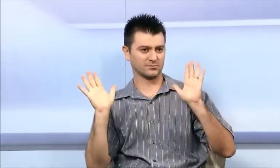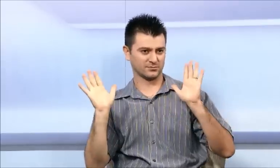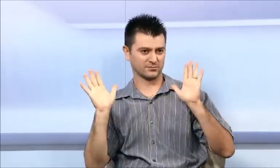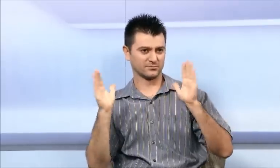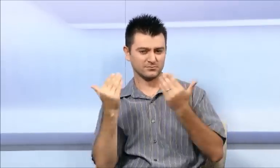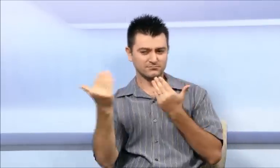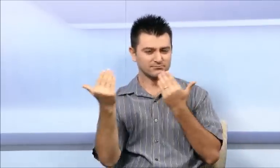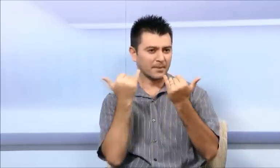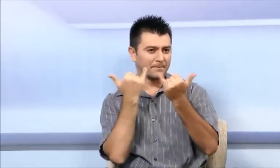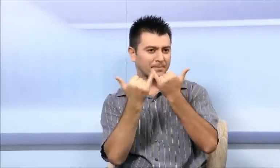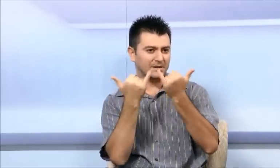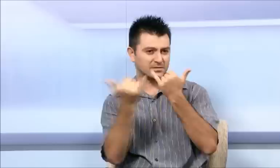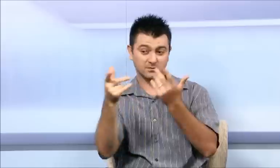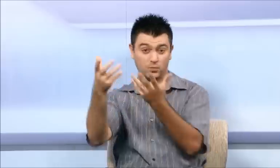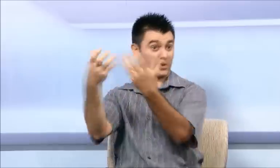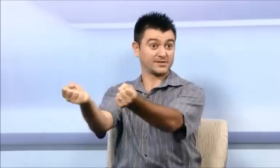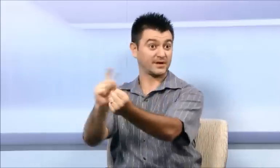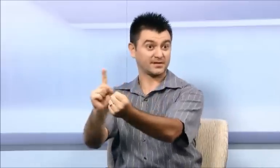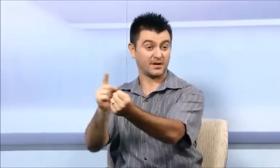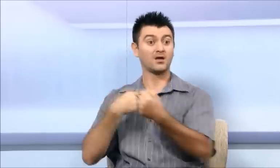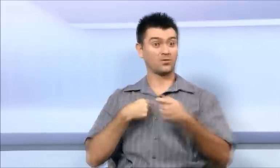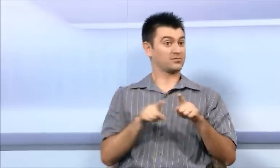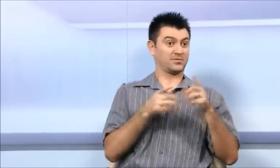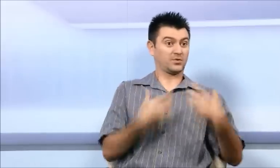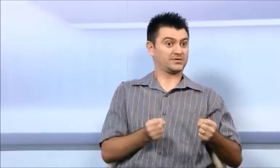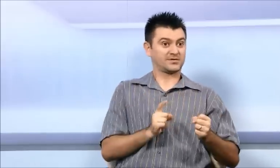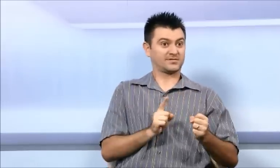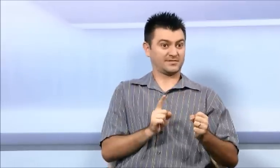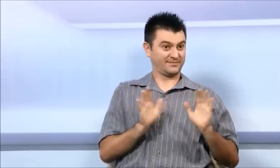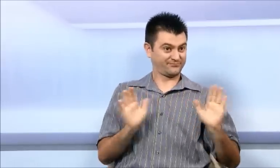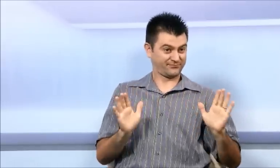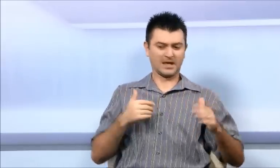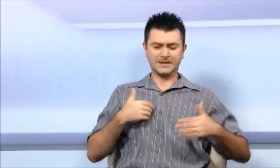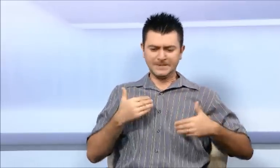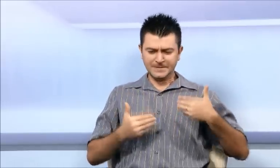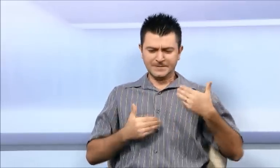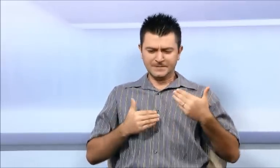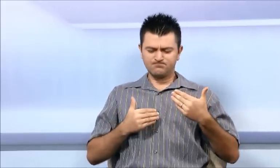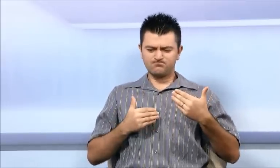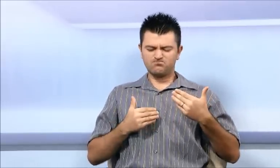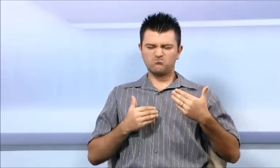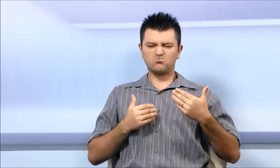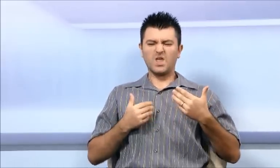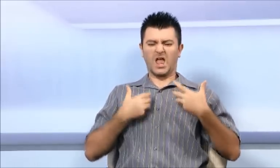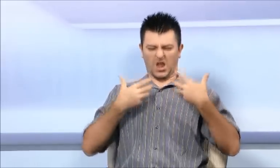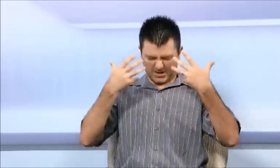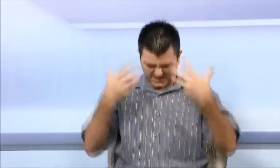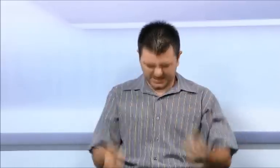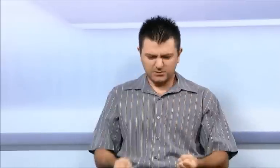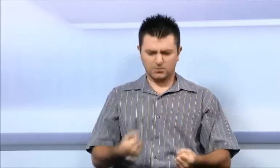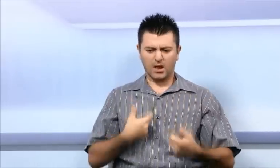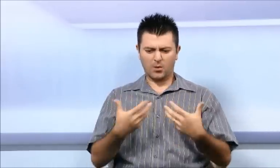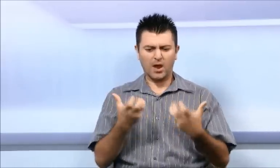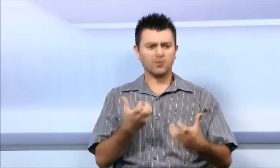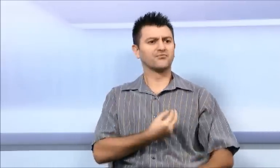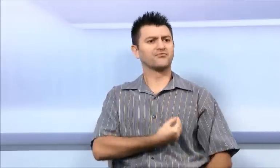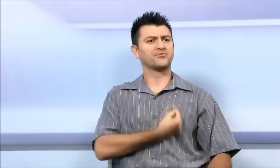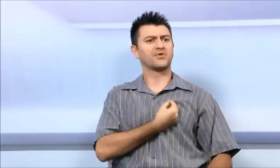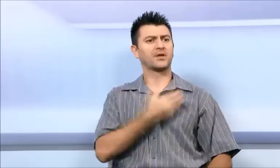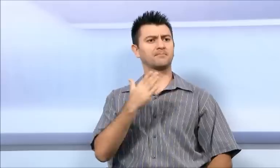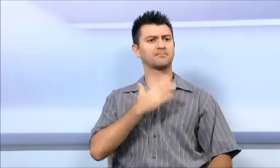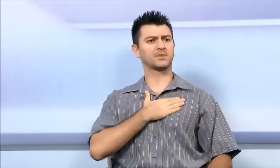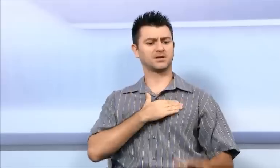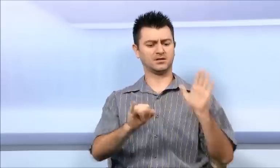teve um sofrimento parecido com o dele. Ele não se aceitava na condição de negro. E eu também não me aceitava na condição de surdo.